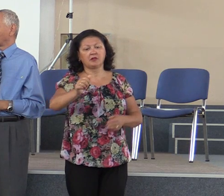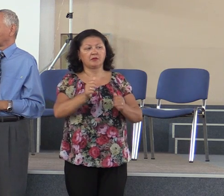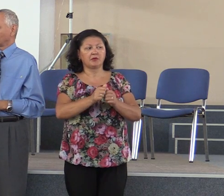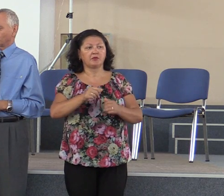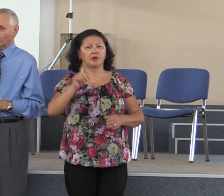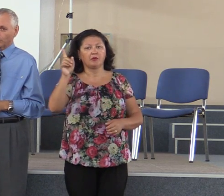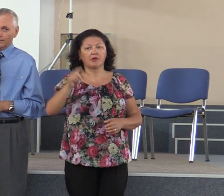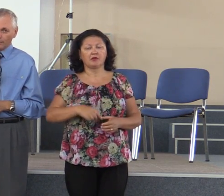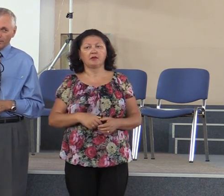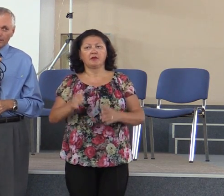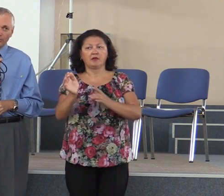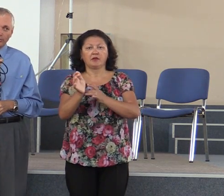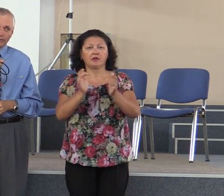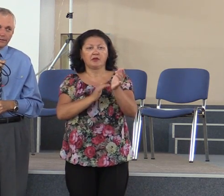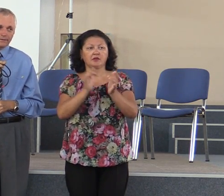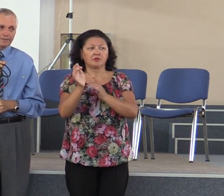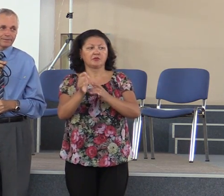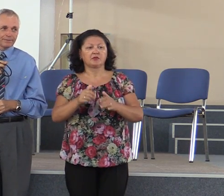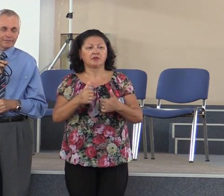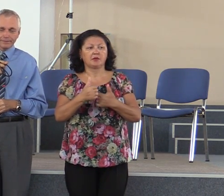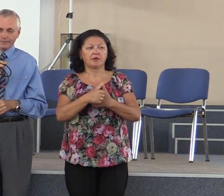his friend. Iisus este prietenul lui.